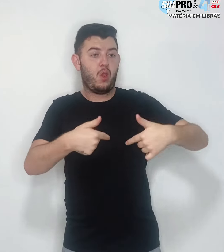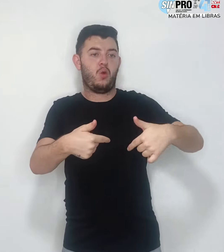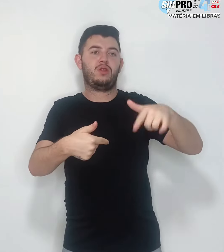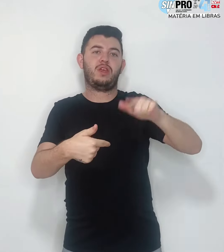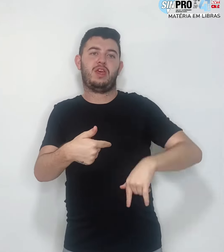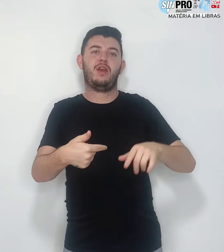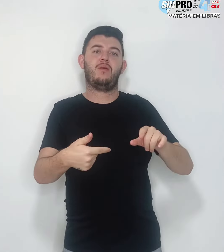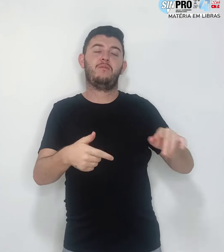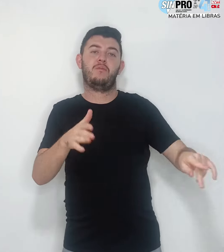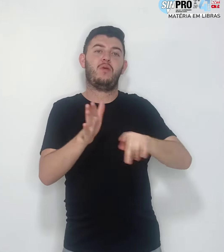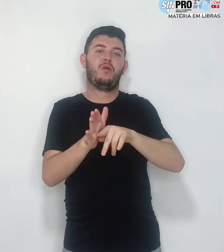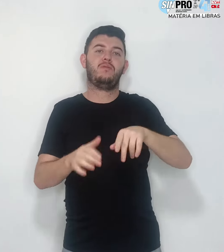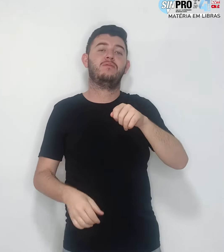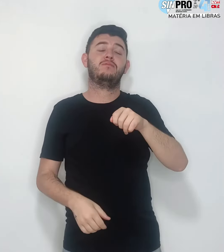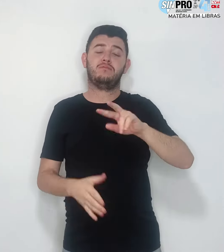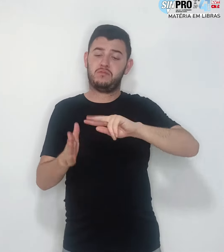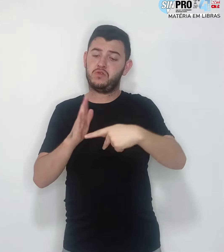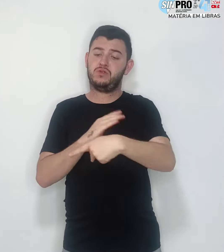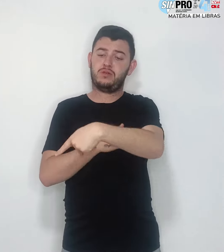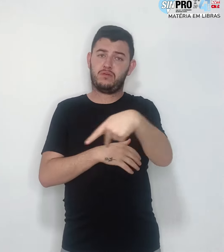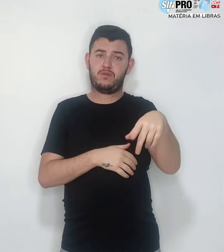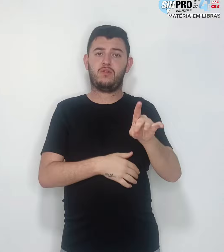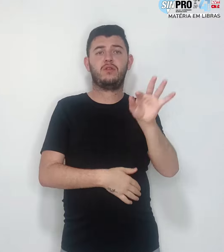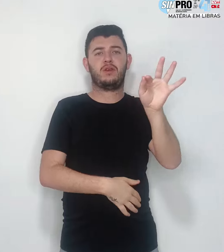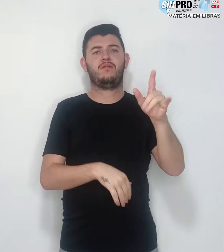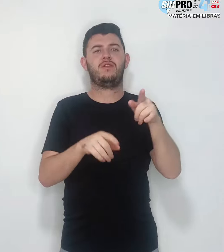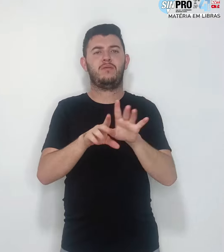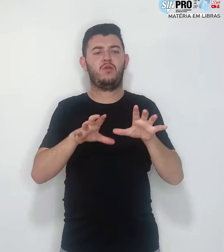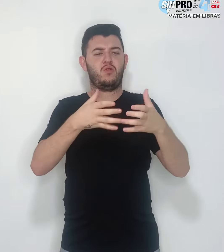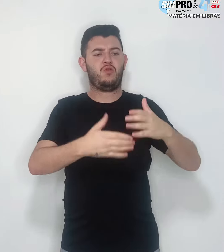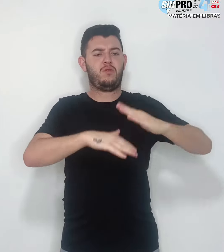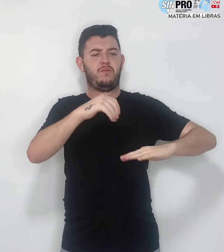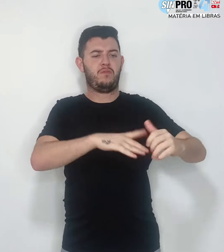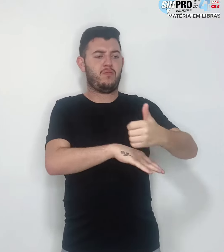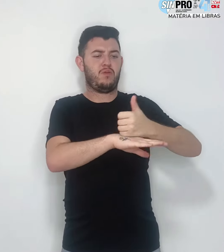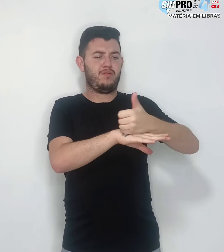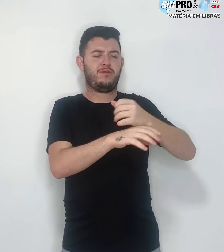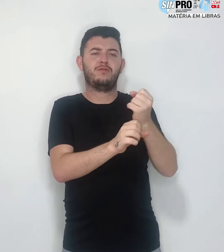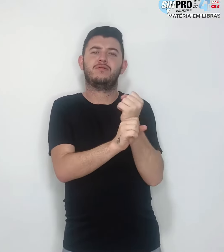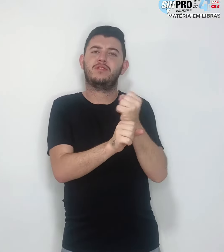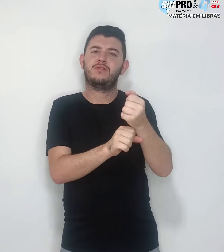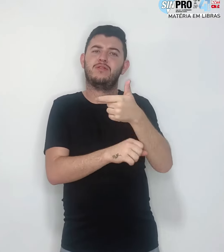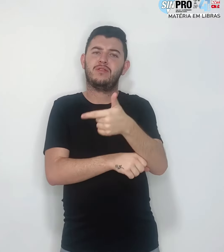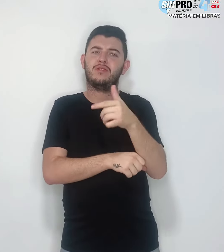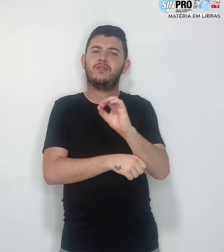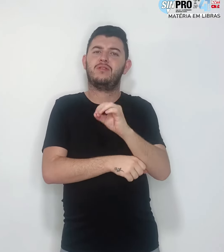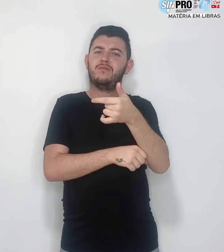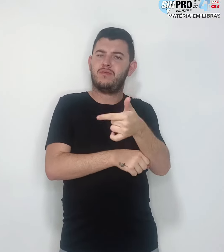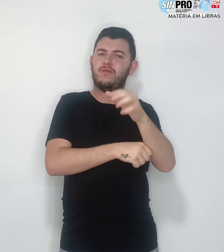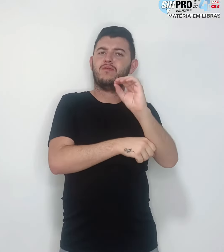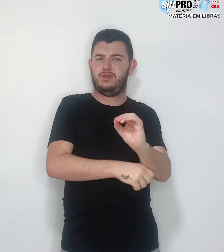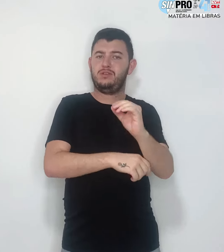Mesmo com o início da pandemia da Covid-19, o sindicato manteve atuação